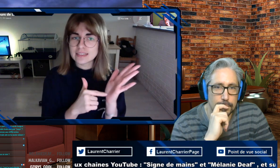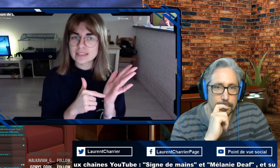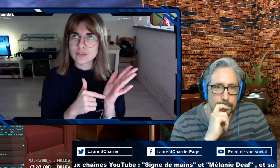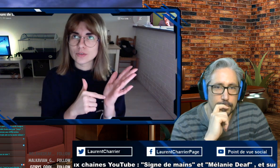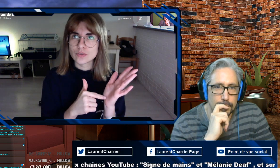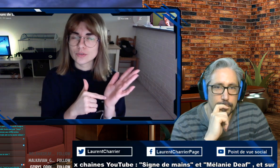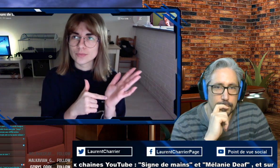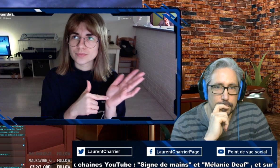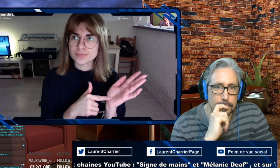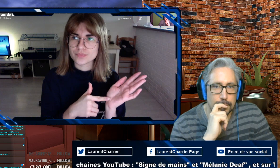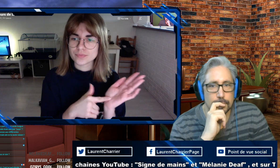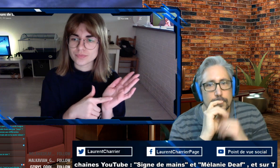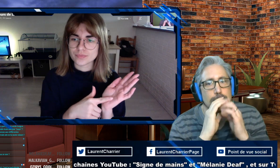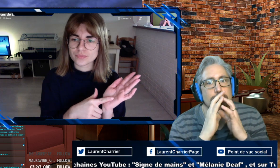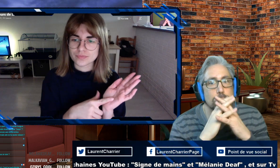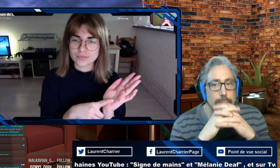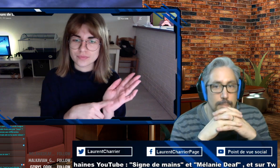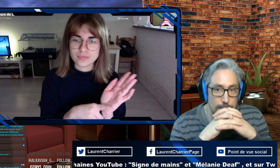c'est que,